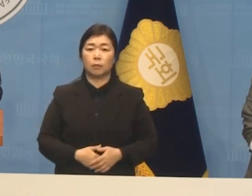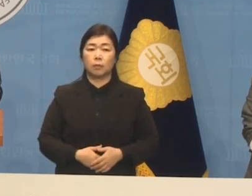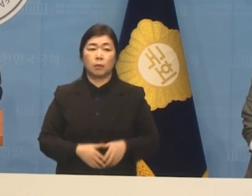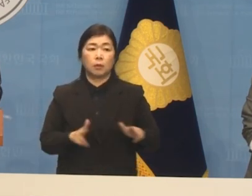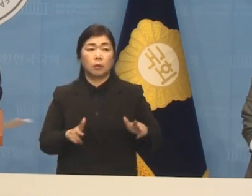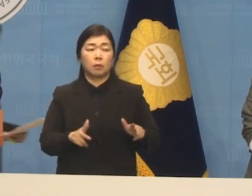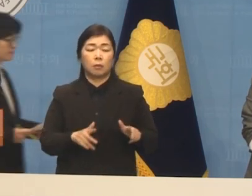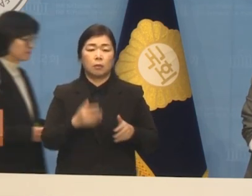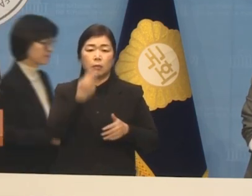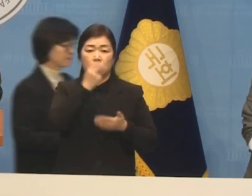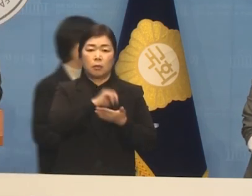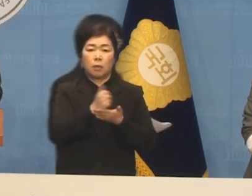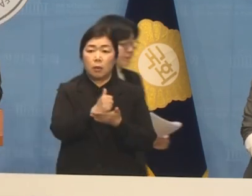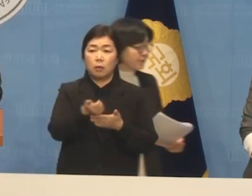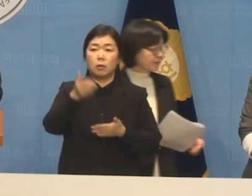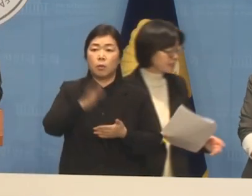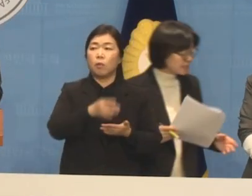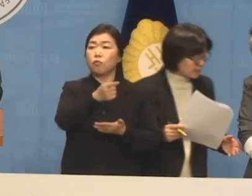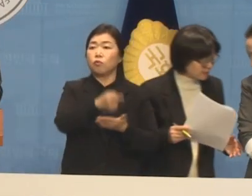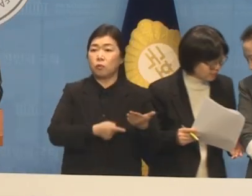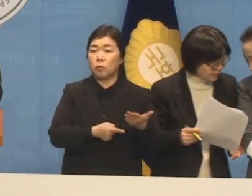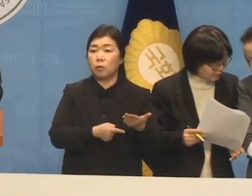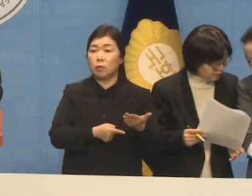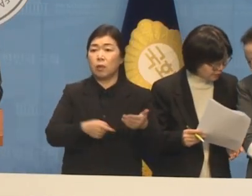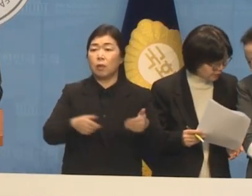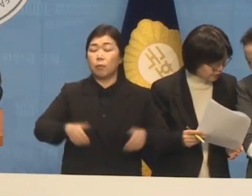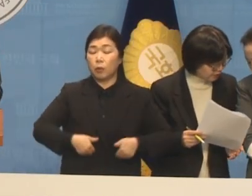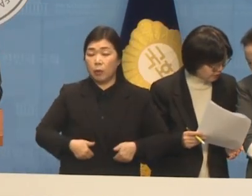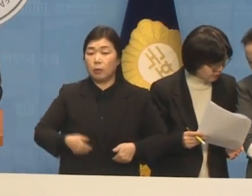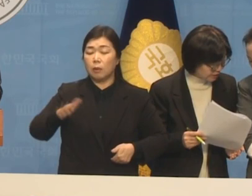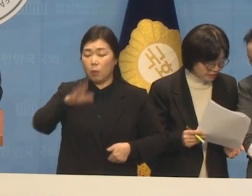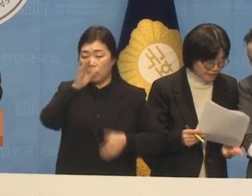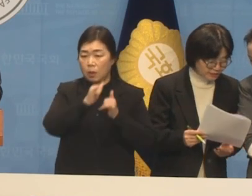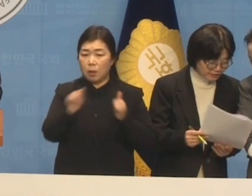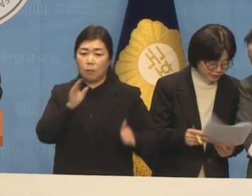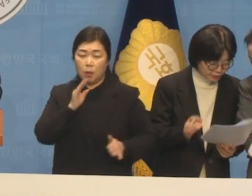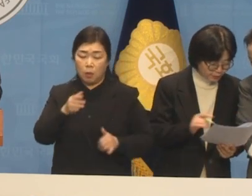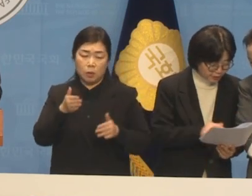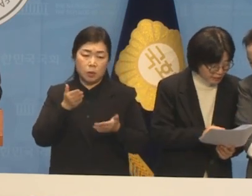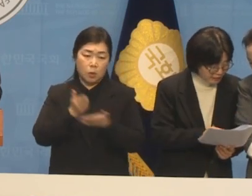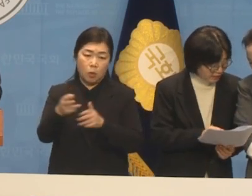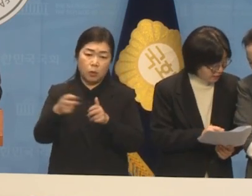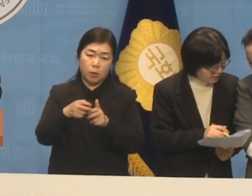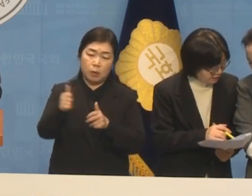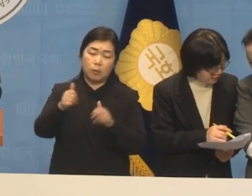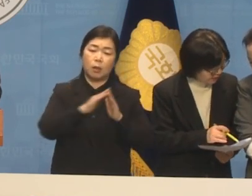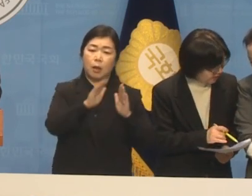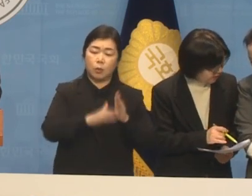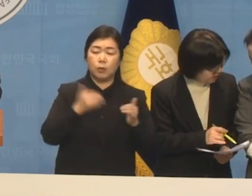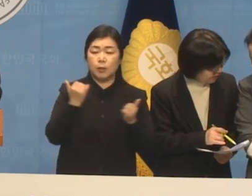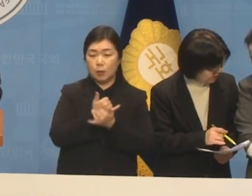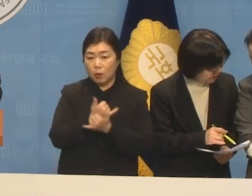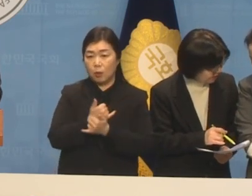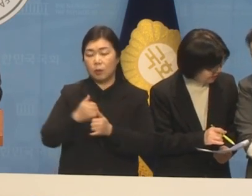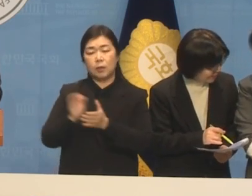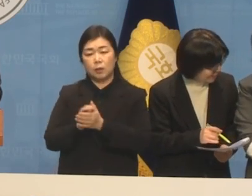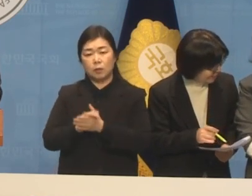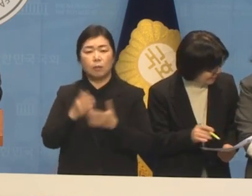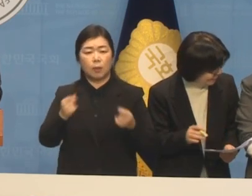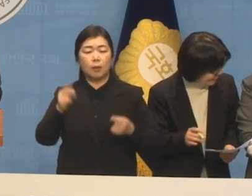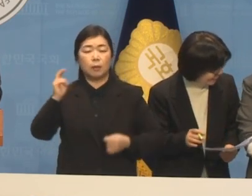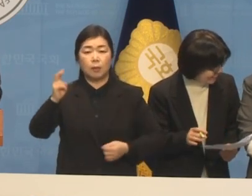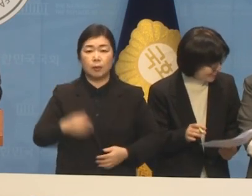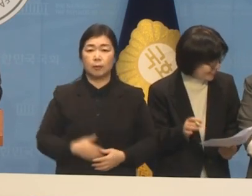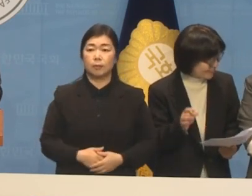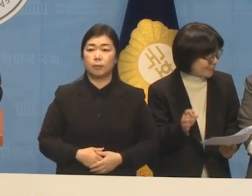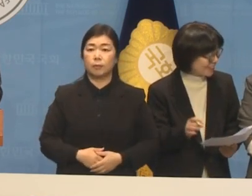당장의 생사의 갈림길에서 수술이 필요로 하는 환자들은 바로 전공의 선생님들의 가족, 친척, 친구일 수도